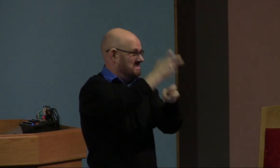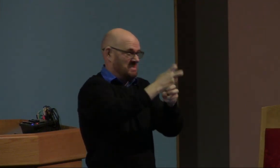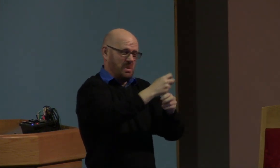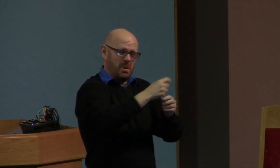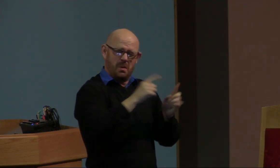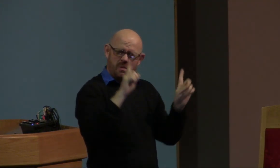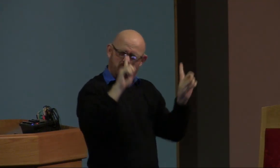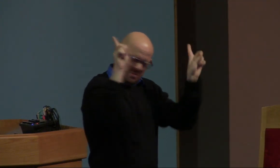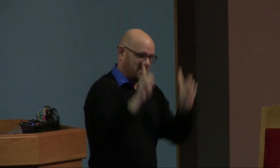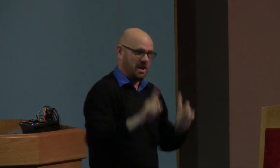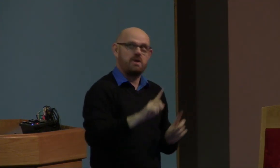so dit is moeilik om